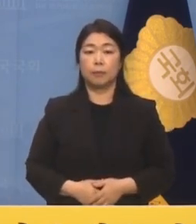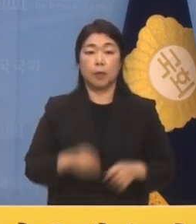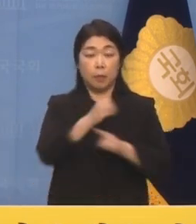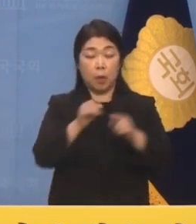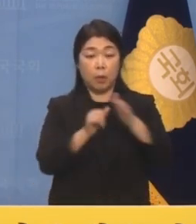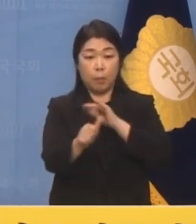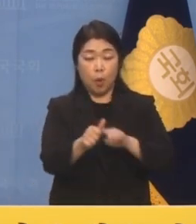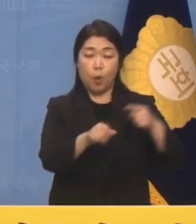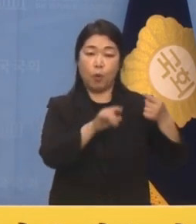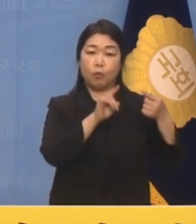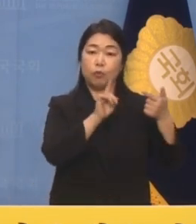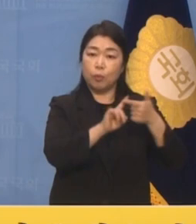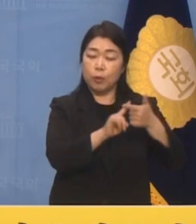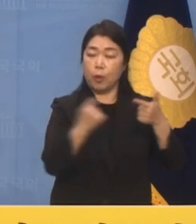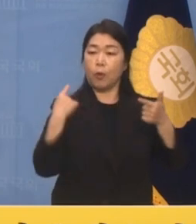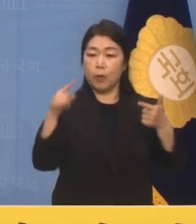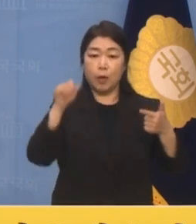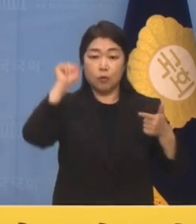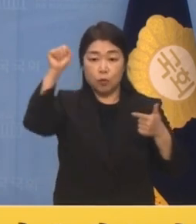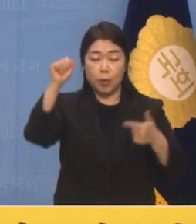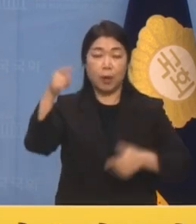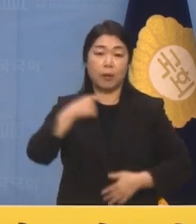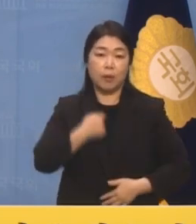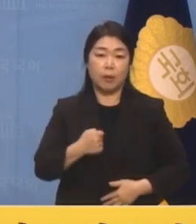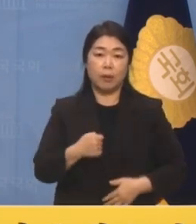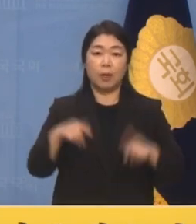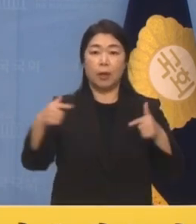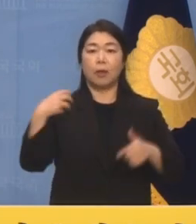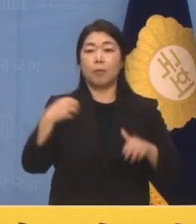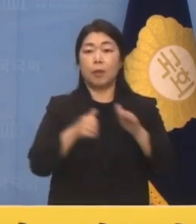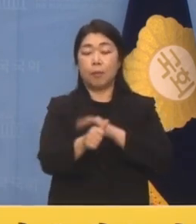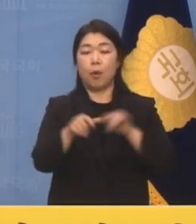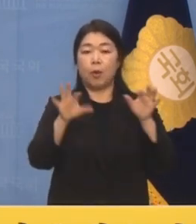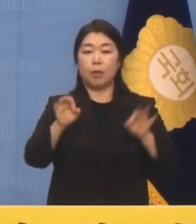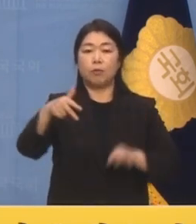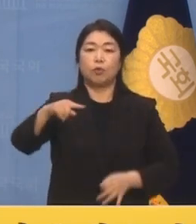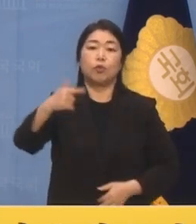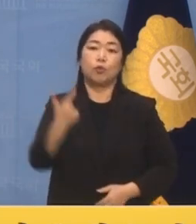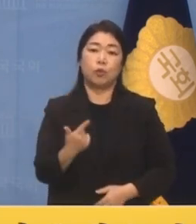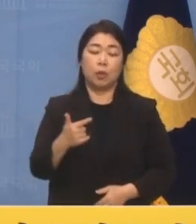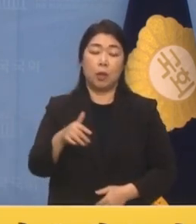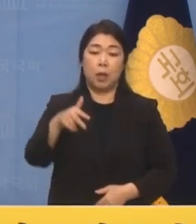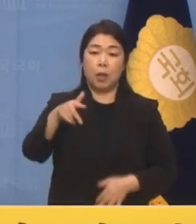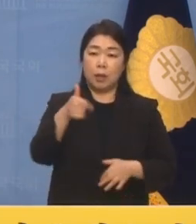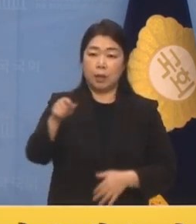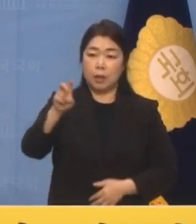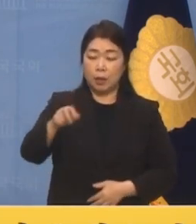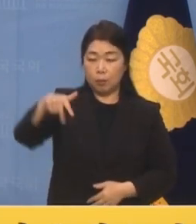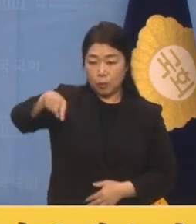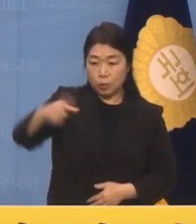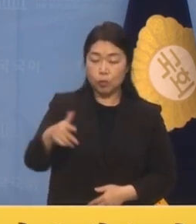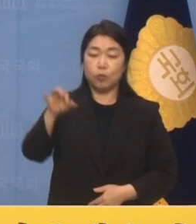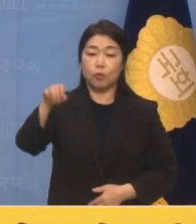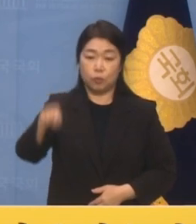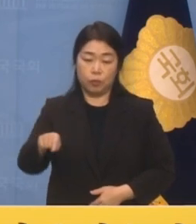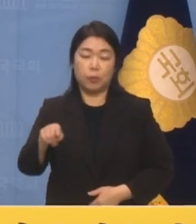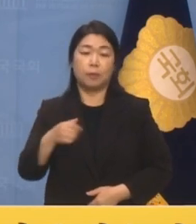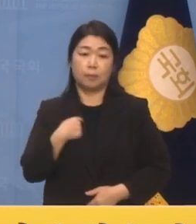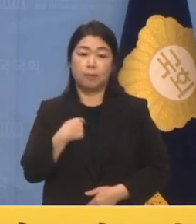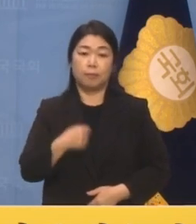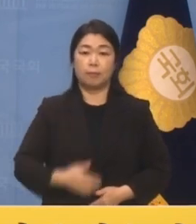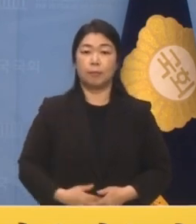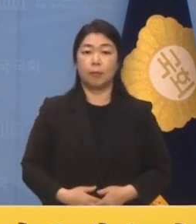비례대표 6번은 어제 출마 기자회견을 한 당임 대표인 제가 맡기로 했습니다. 이번 선거에서 대표로서 책임감을